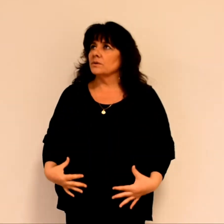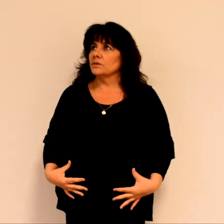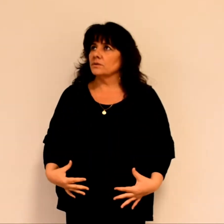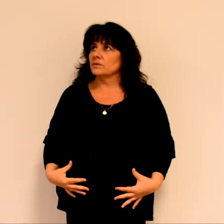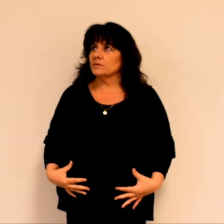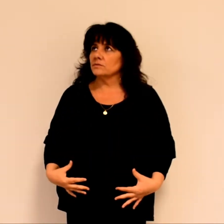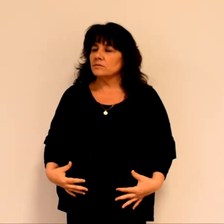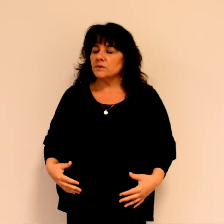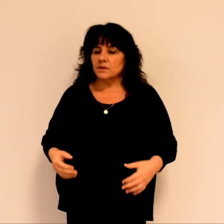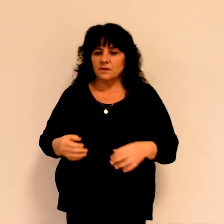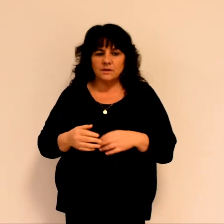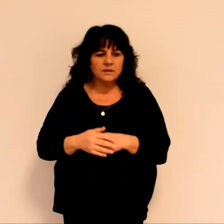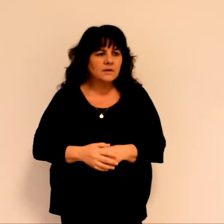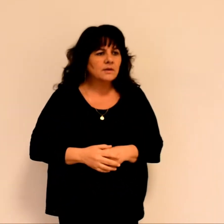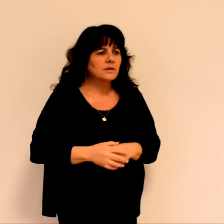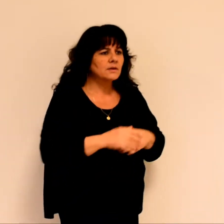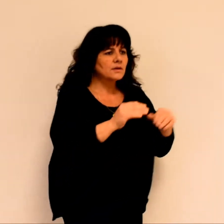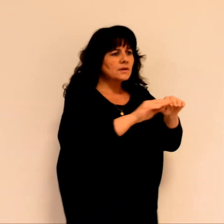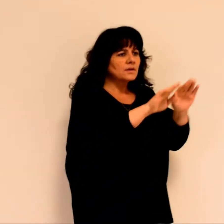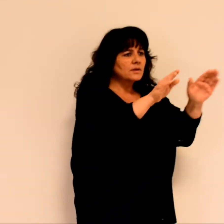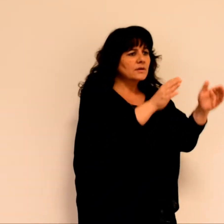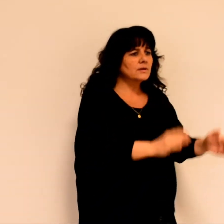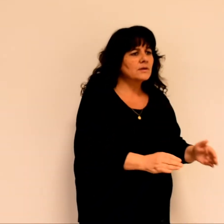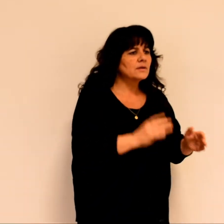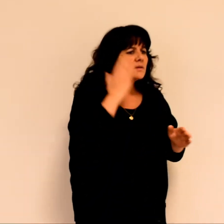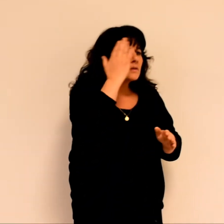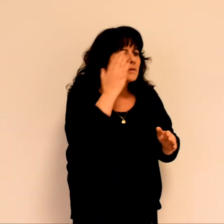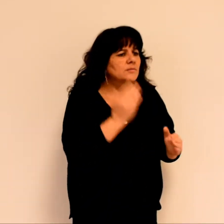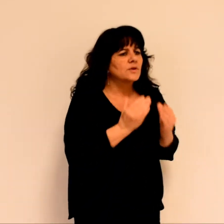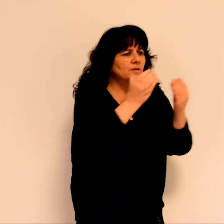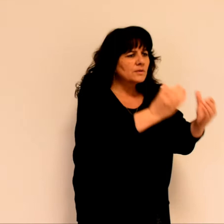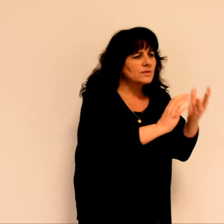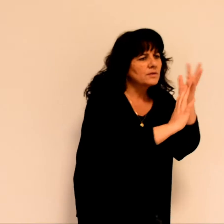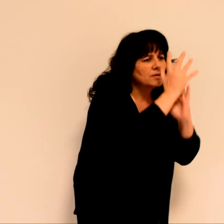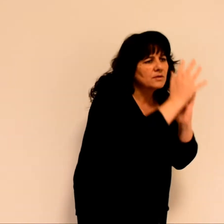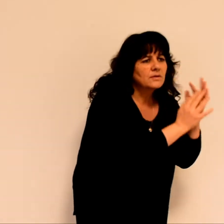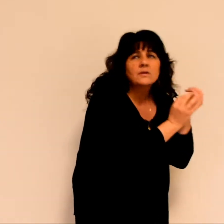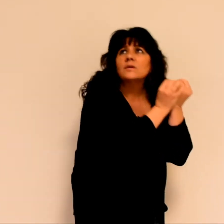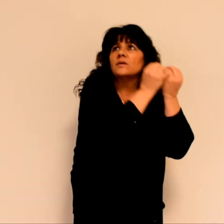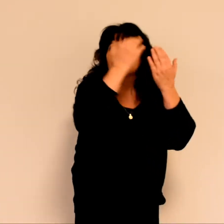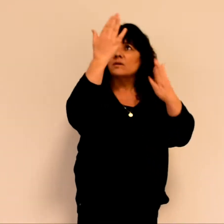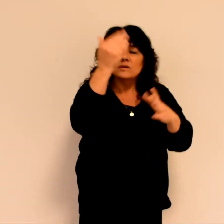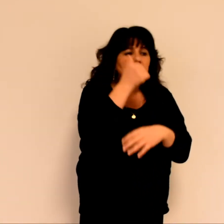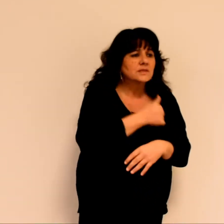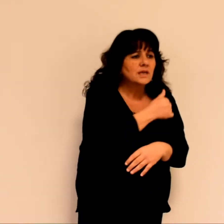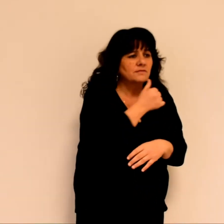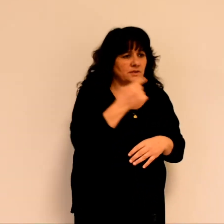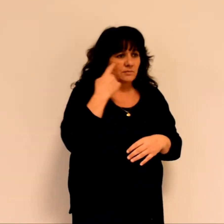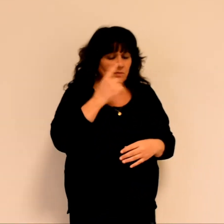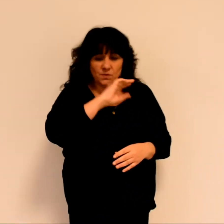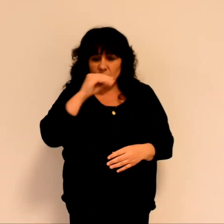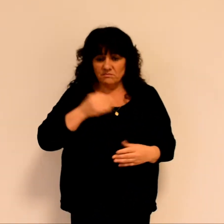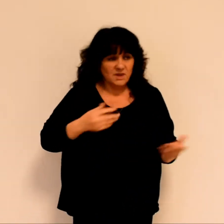Tu n'as pas agréé les holocaustes ni les sacrifices pour le péché. Alors j'ai dit, me